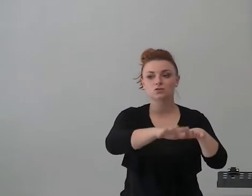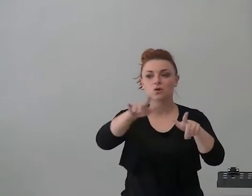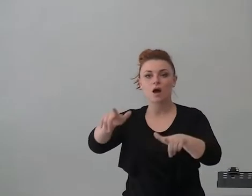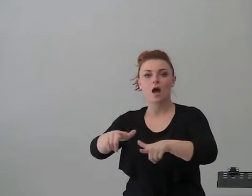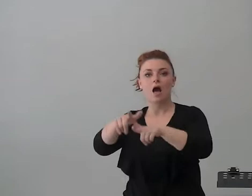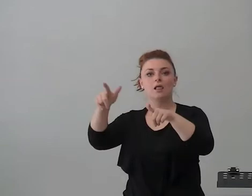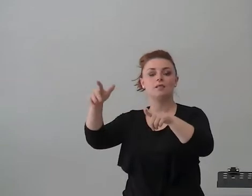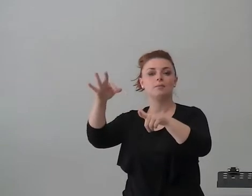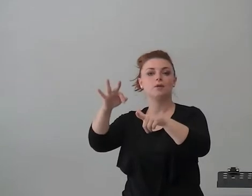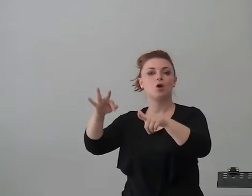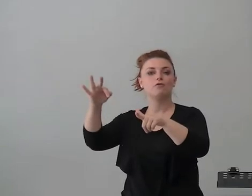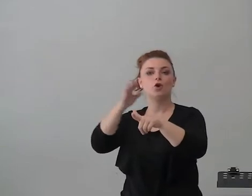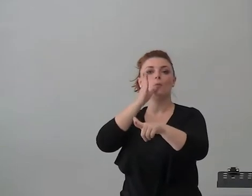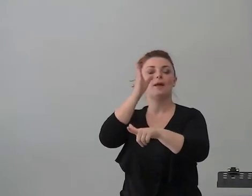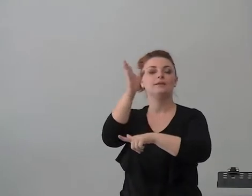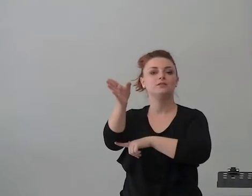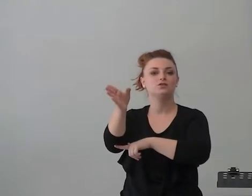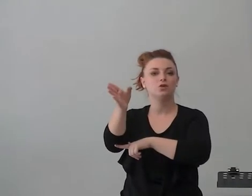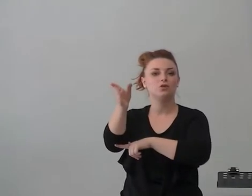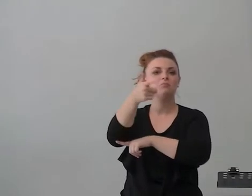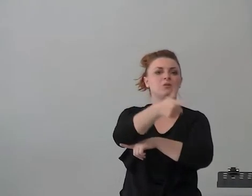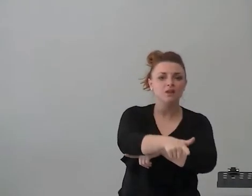Gesù ce l'ha con un fico.